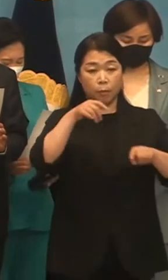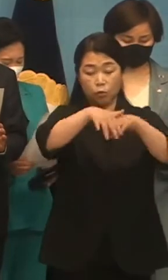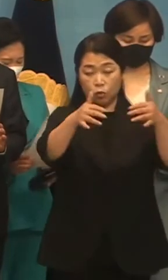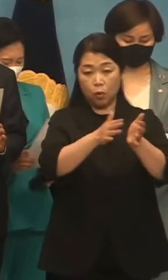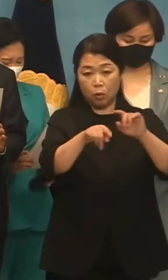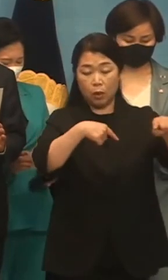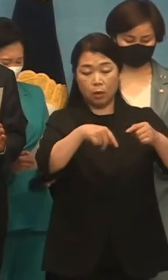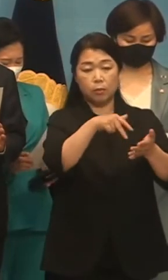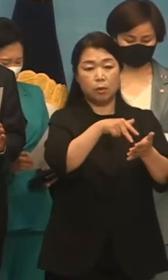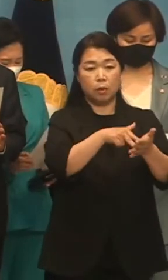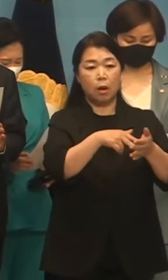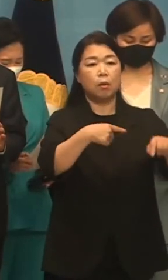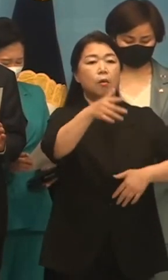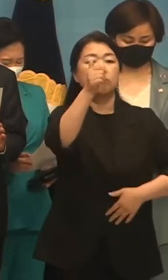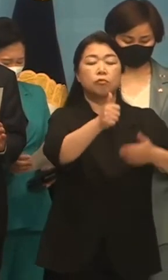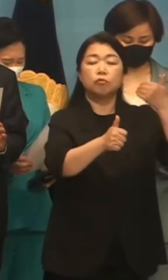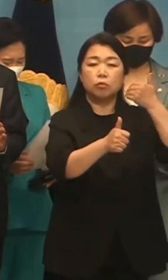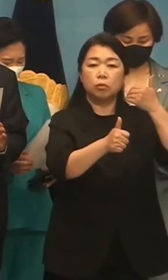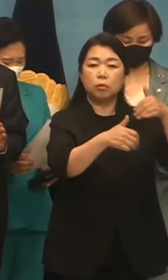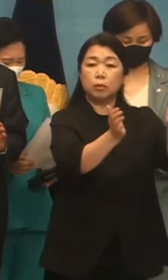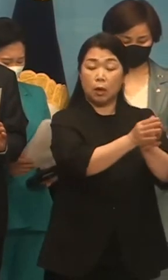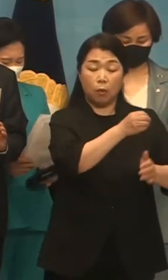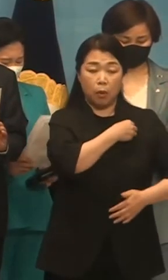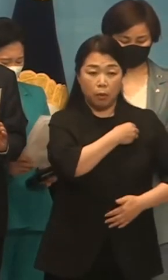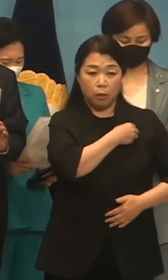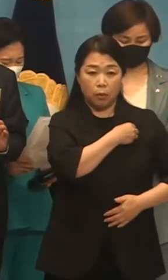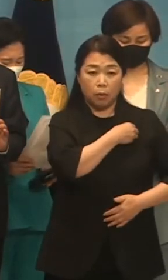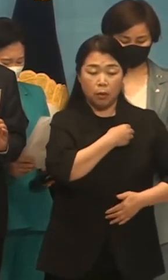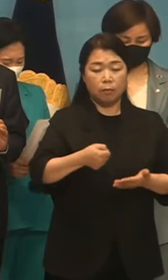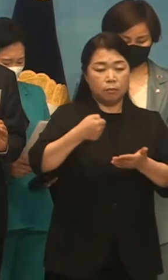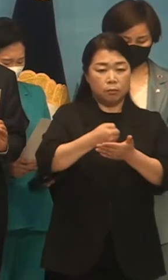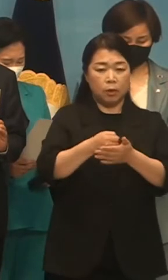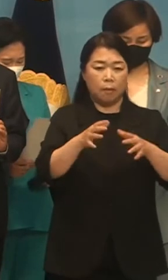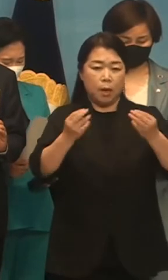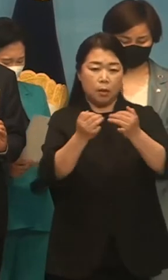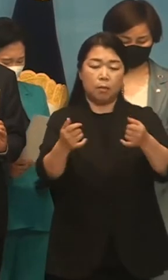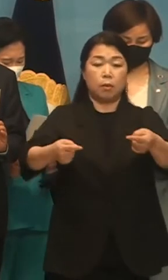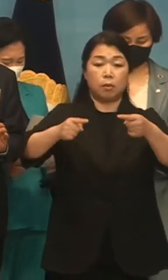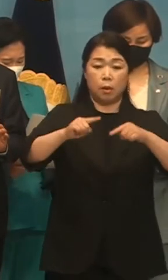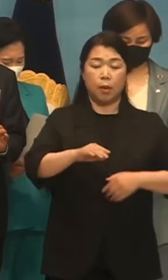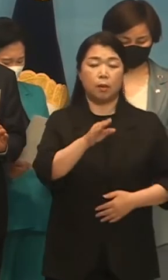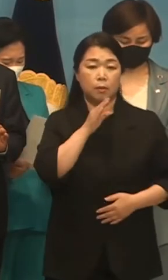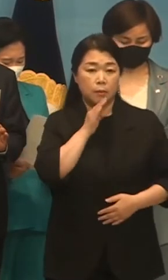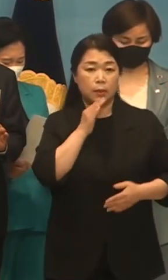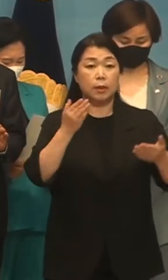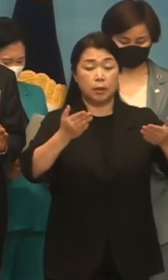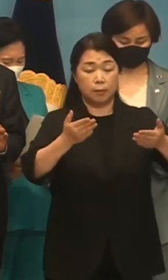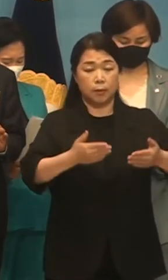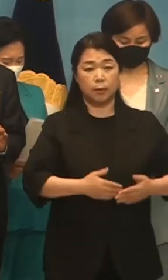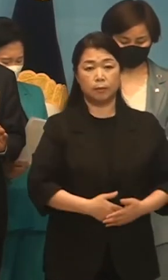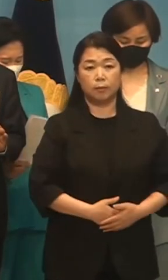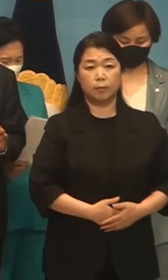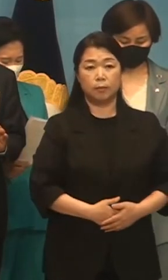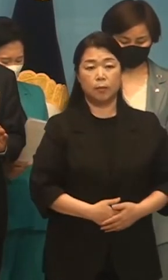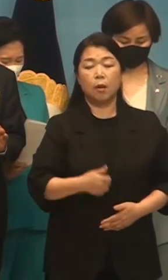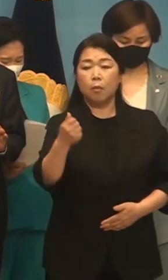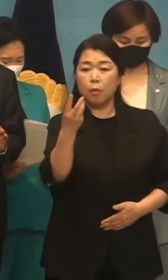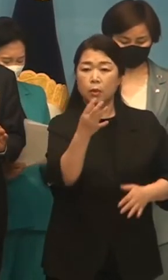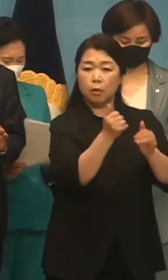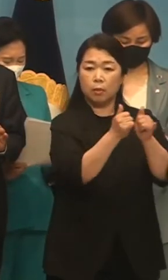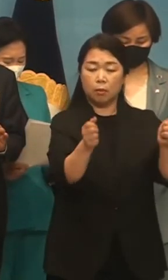민주정당으로서 당의 주인은 당원이고 당의 의사결정에 되도록 많은 당원이 참여하는 것은 당연한 일입니다.